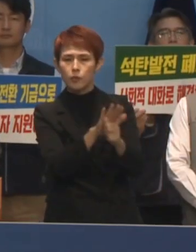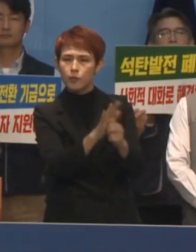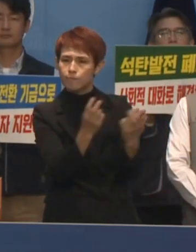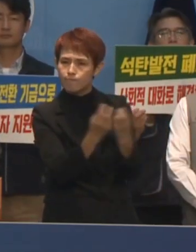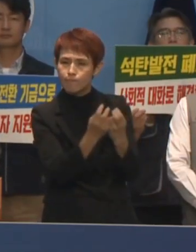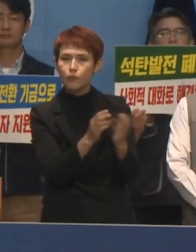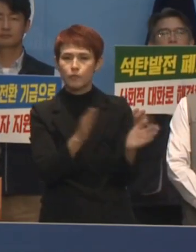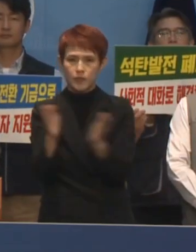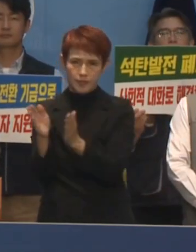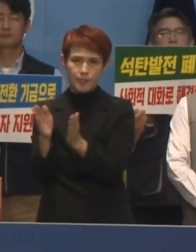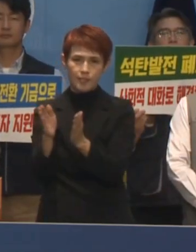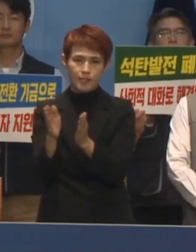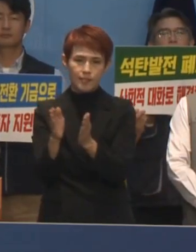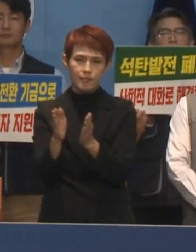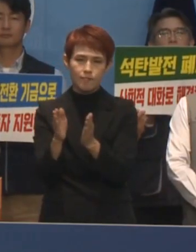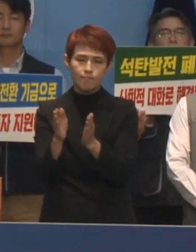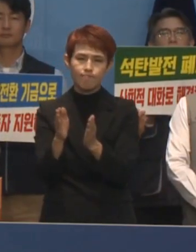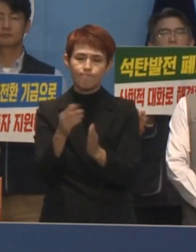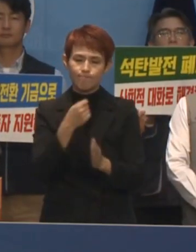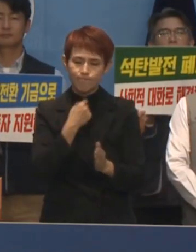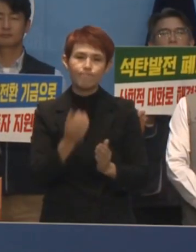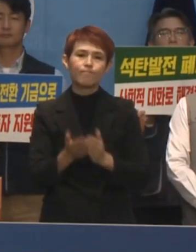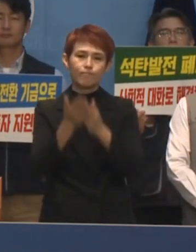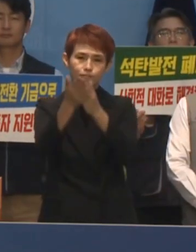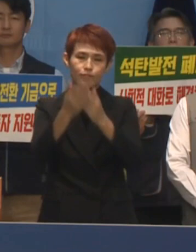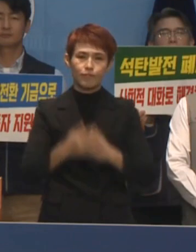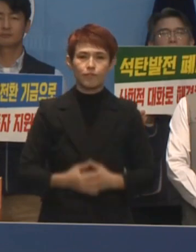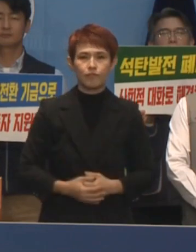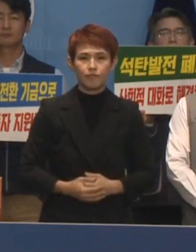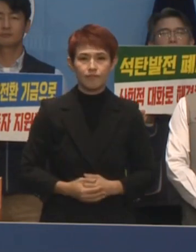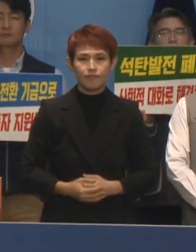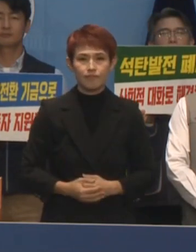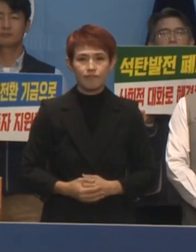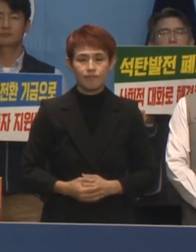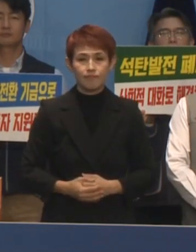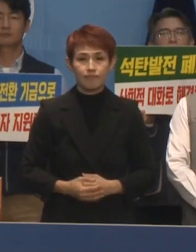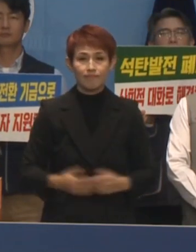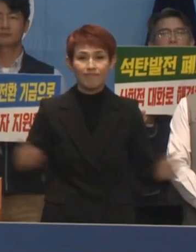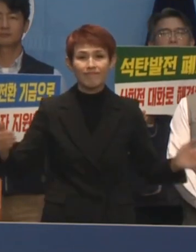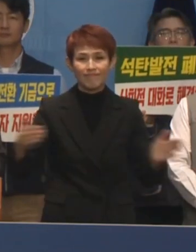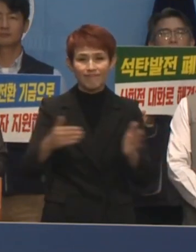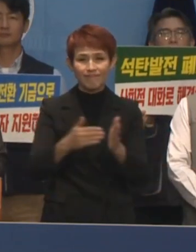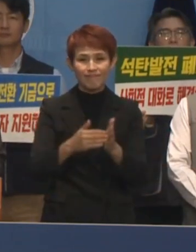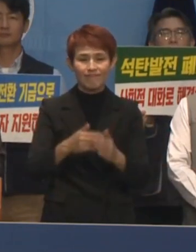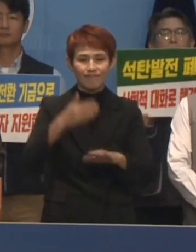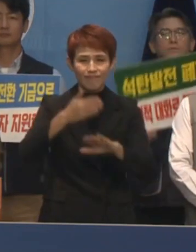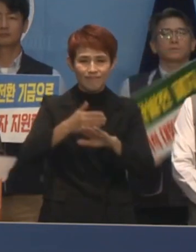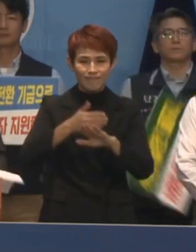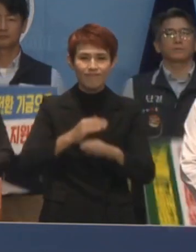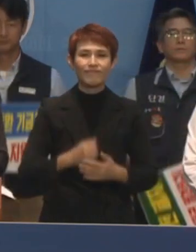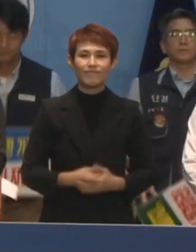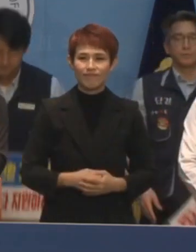지원책이 마련되기를 강력히 촉구합니다. 이상으로 기자회견을 마치겠습니다. 고맙습니다.